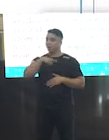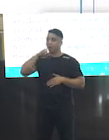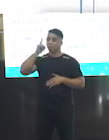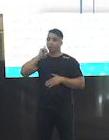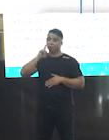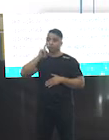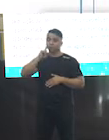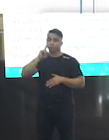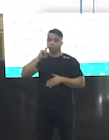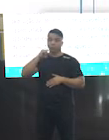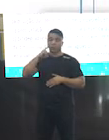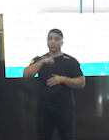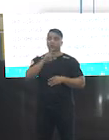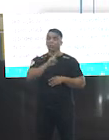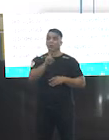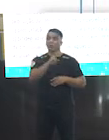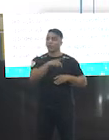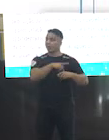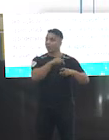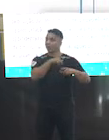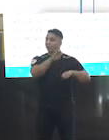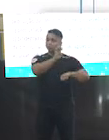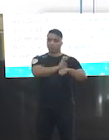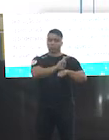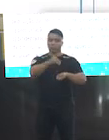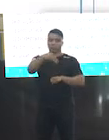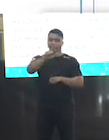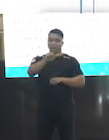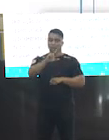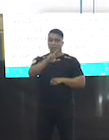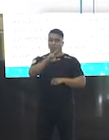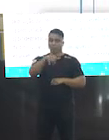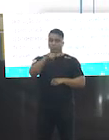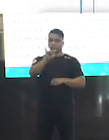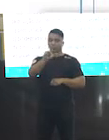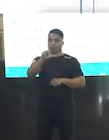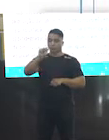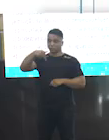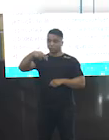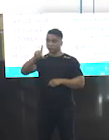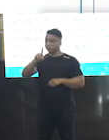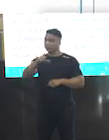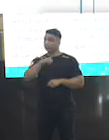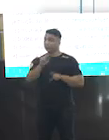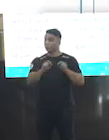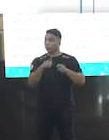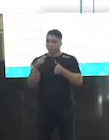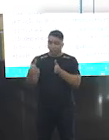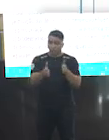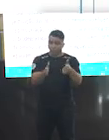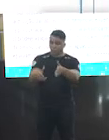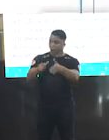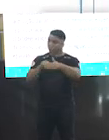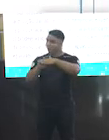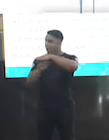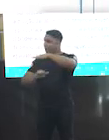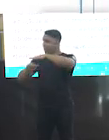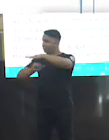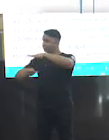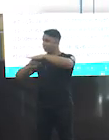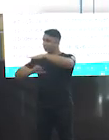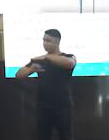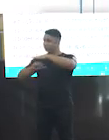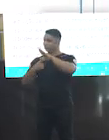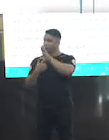Maryland, tinha, em parte do seu curso, águas extremamente ácidas. Destaquem